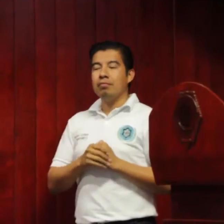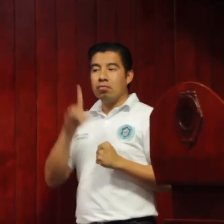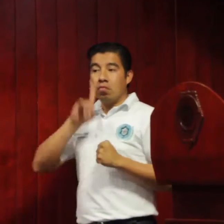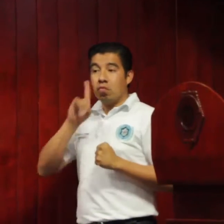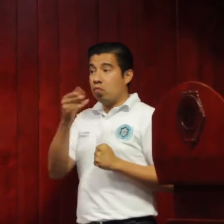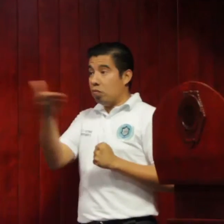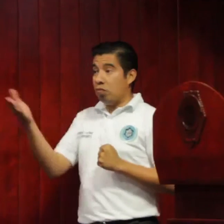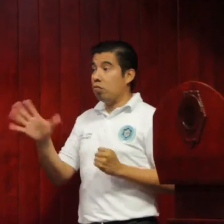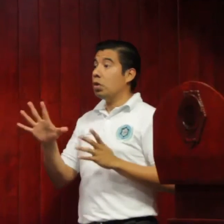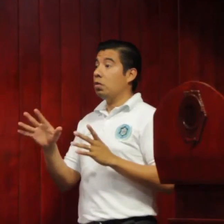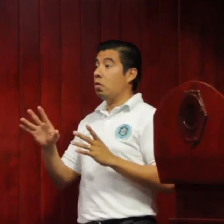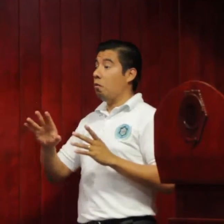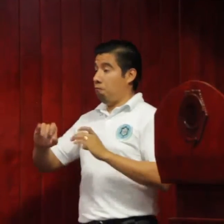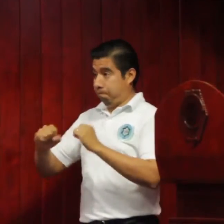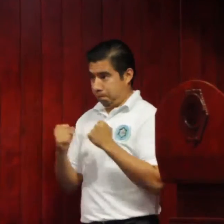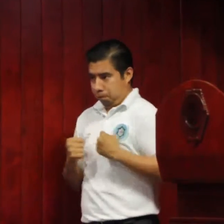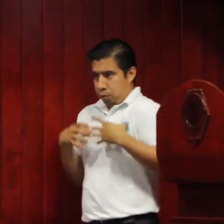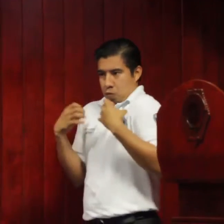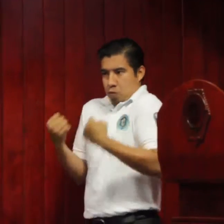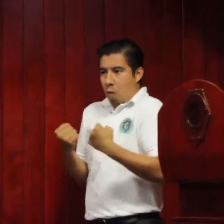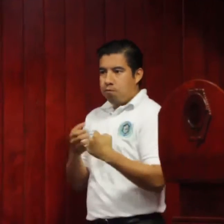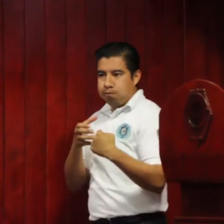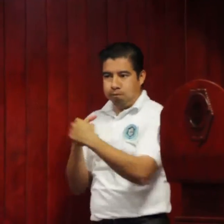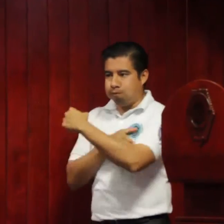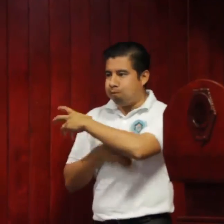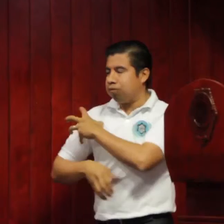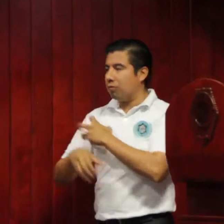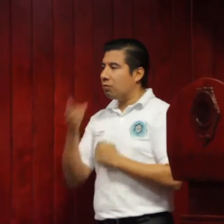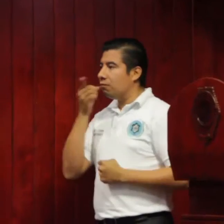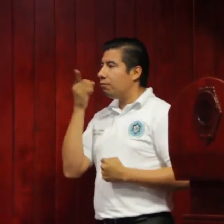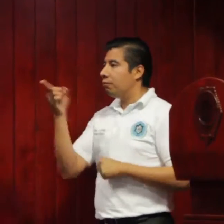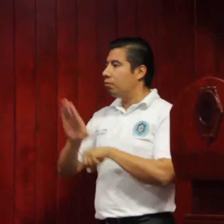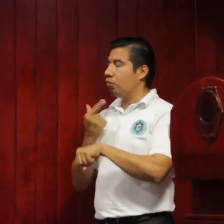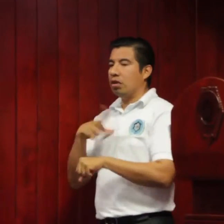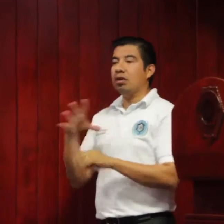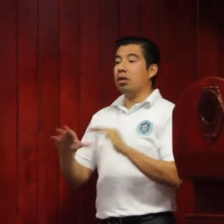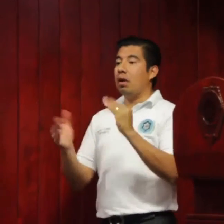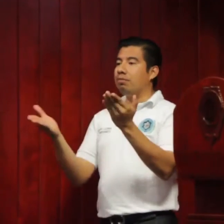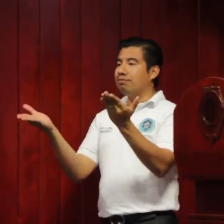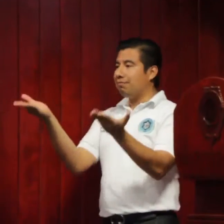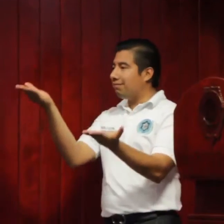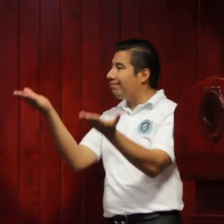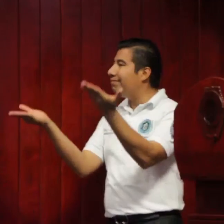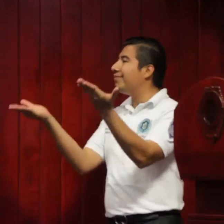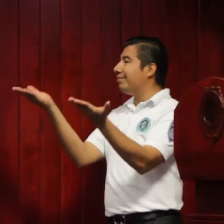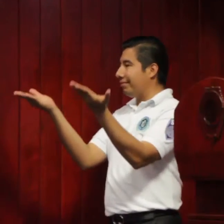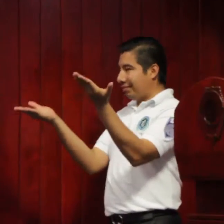el ser fuerte, las mujeres son las personas que dan equilibrio la